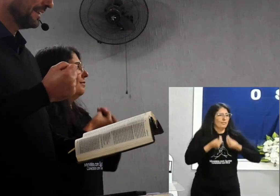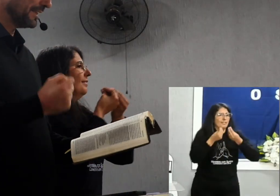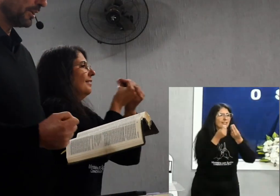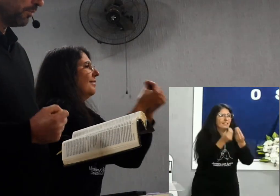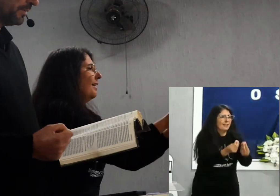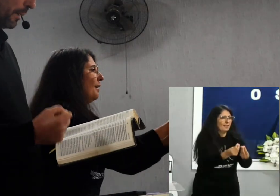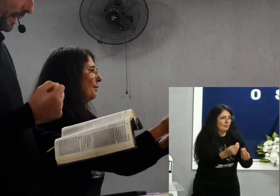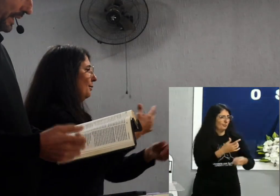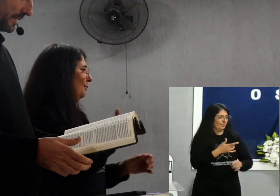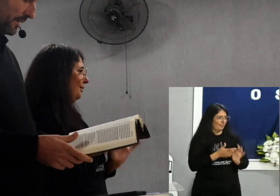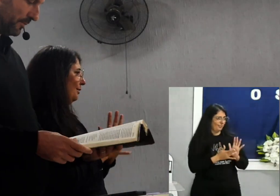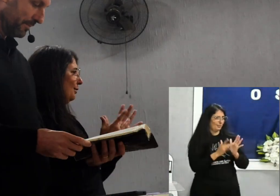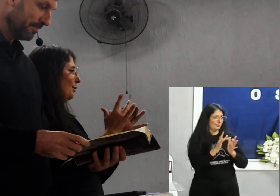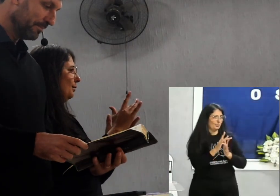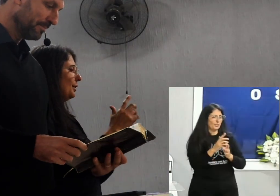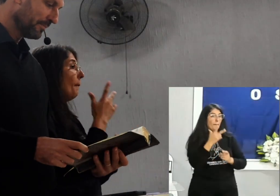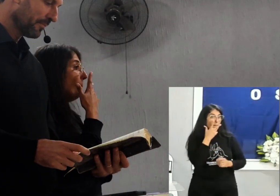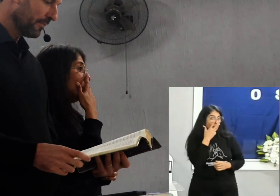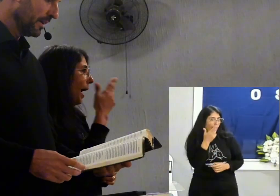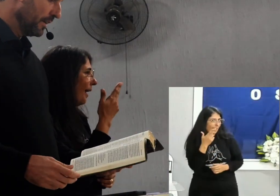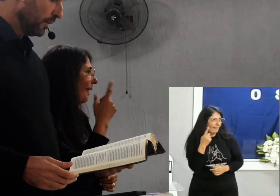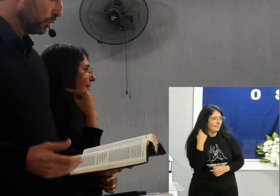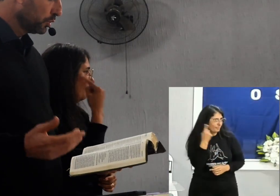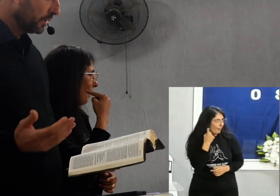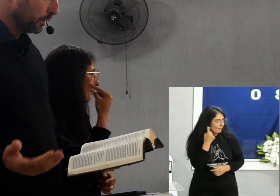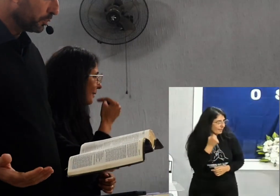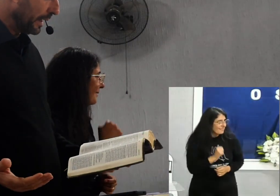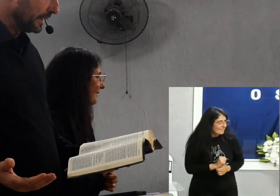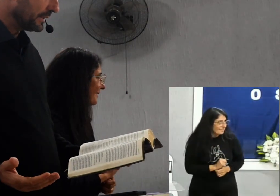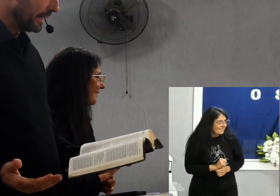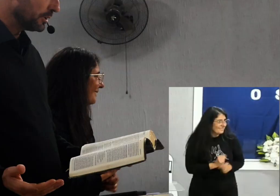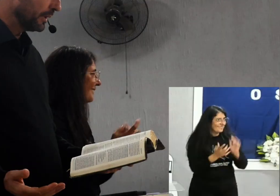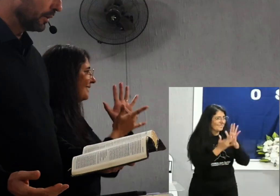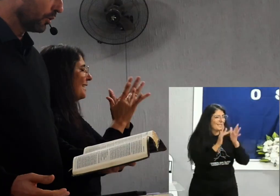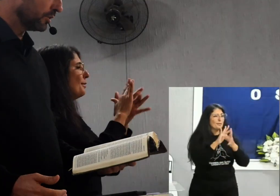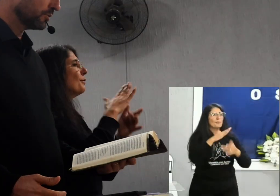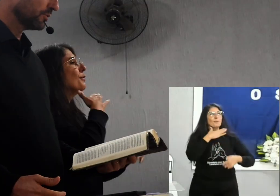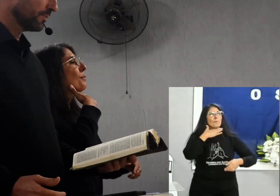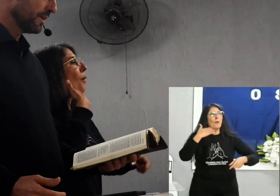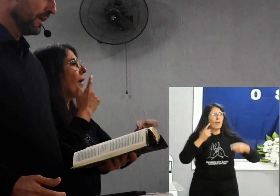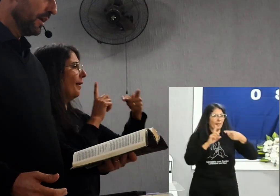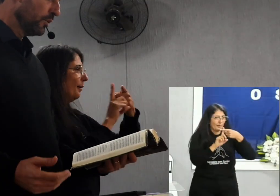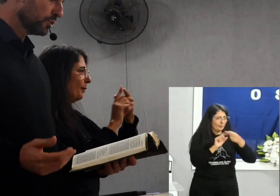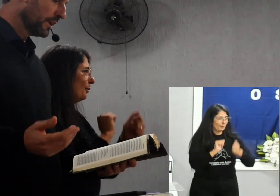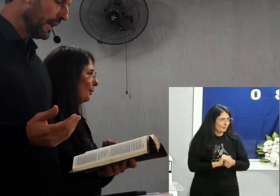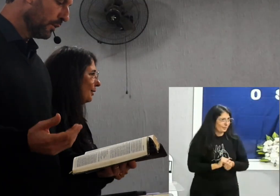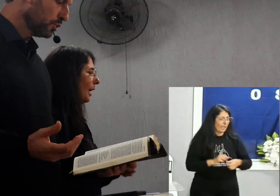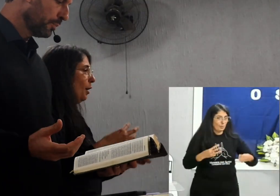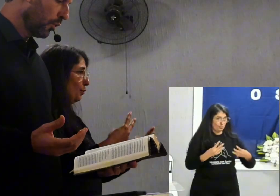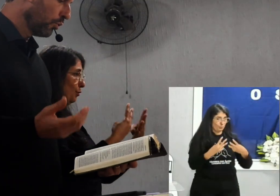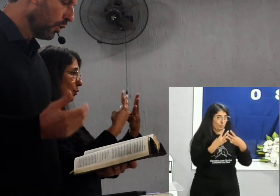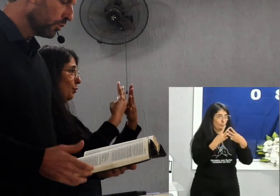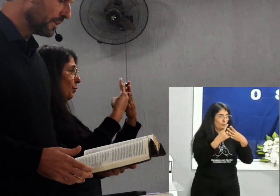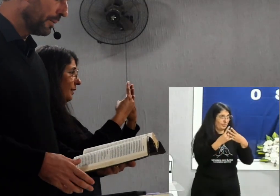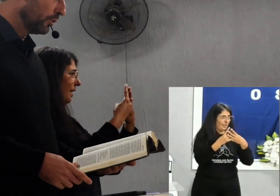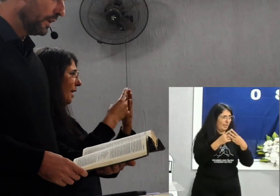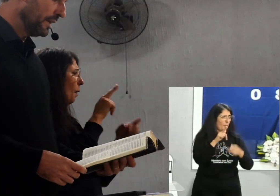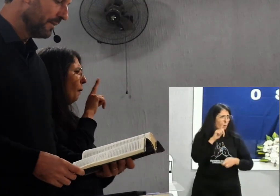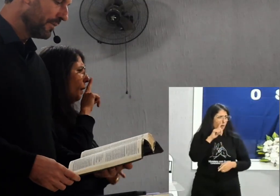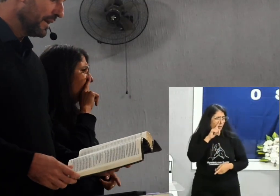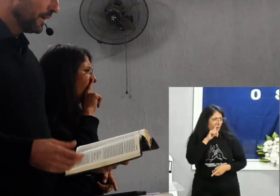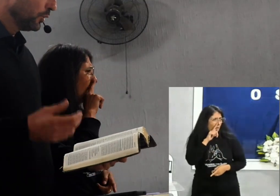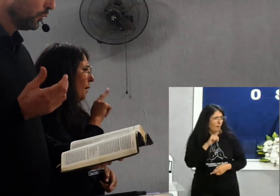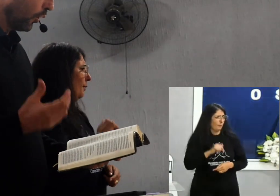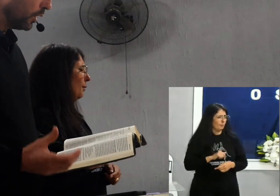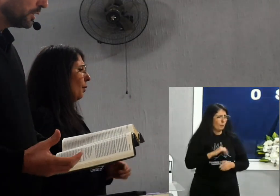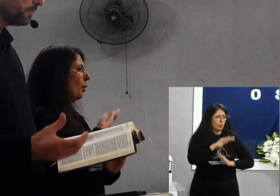loucura da pregação. Os judeus pedem sinais milagrosos e os gregos procuram